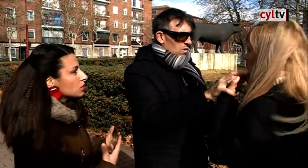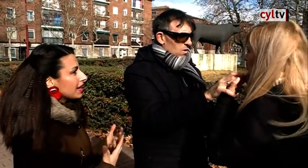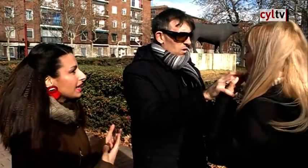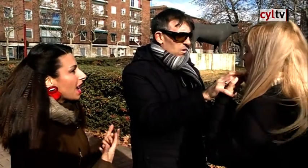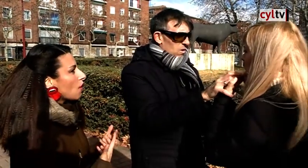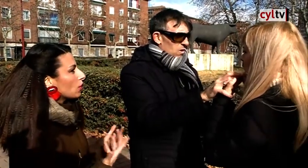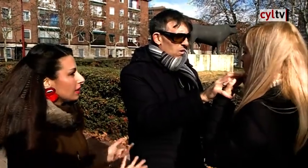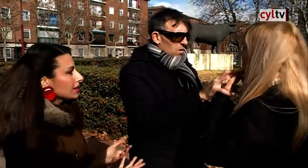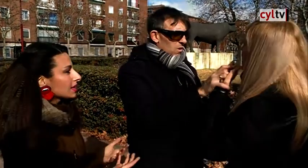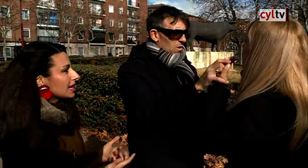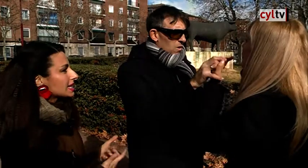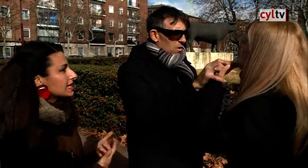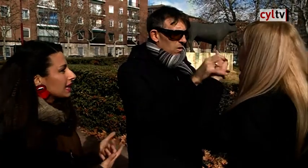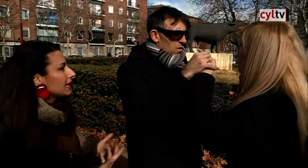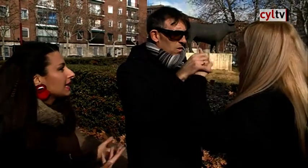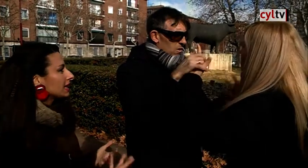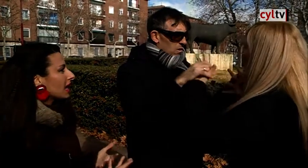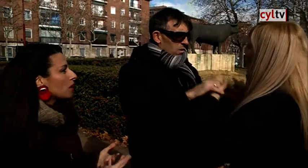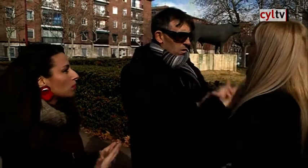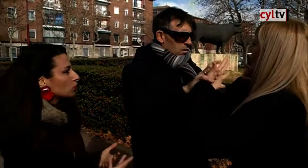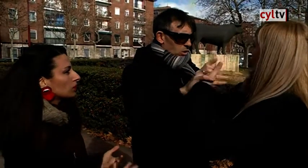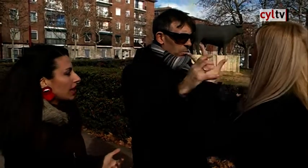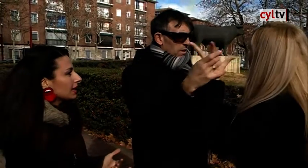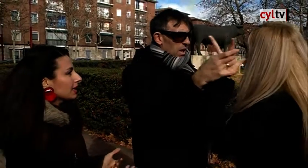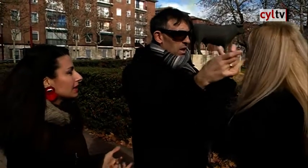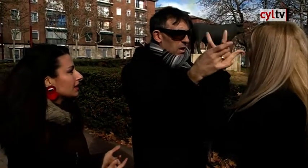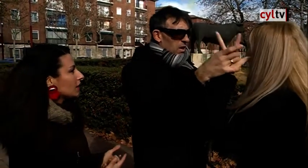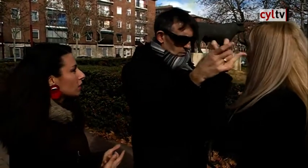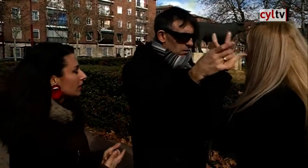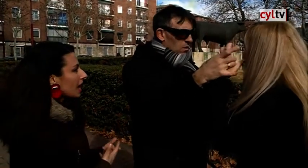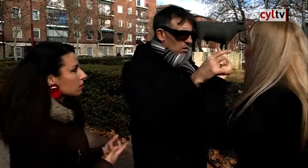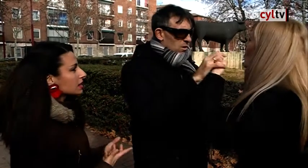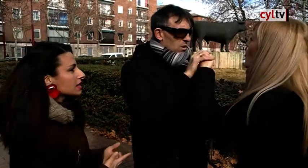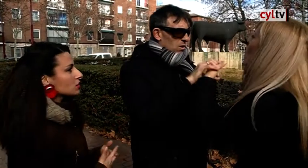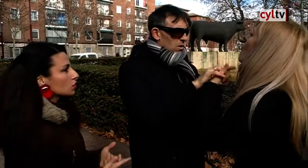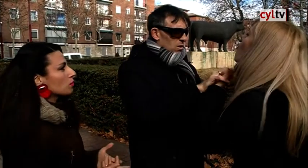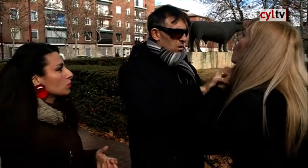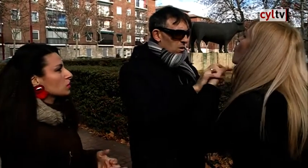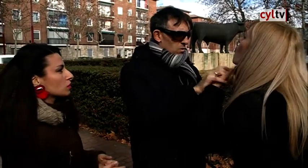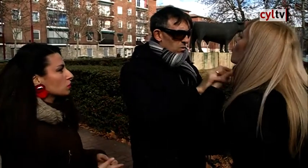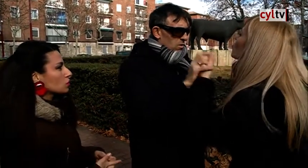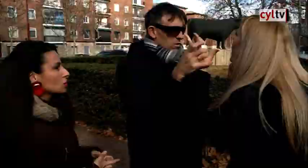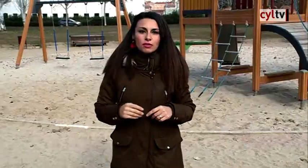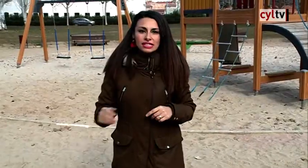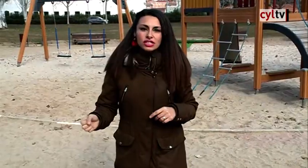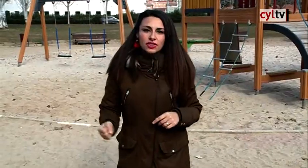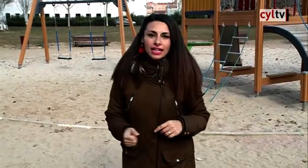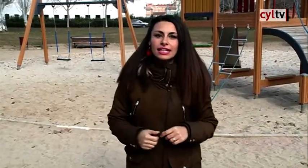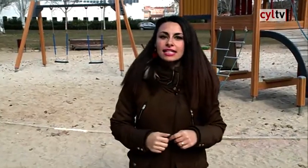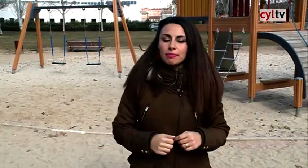gustaría oír si alguien le diera la oportunidad de oír, aunque sea solo por unos segundos? ¿Nuestra sociedad está